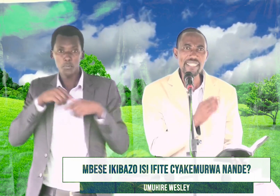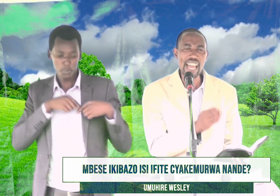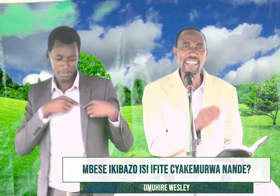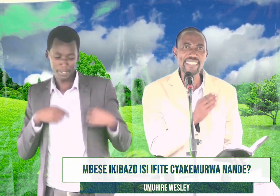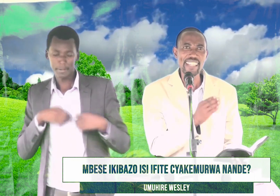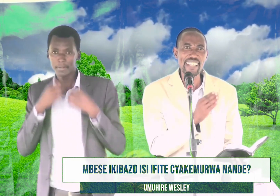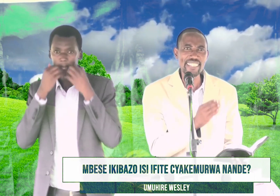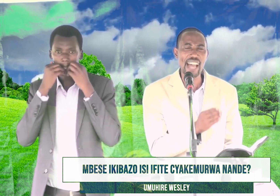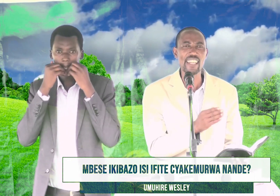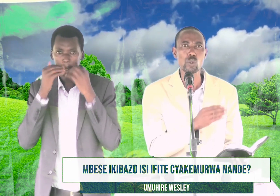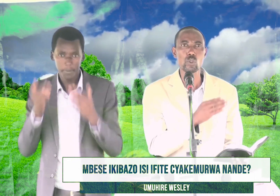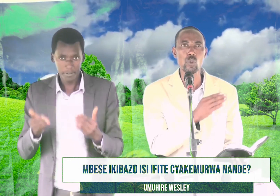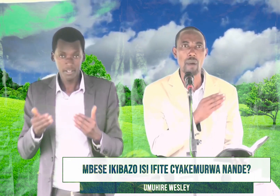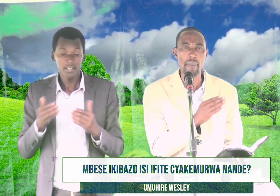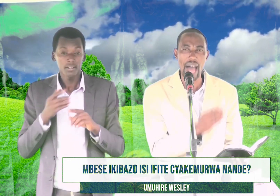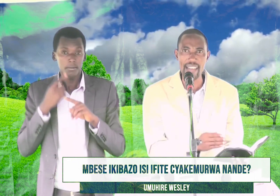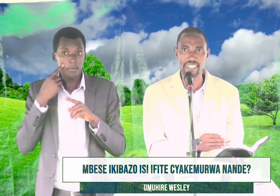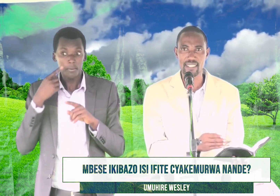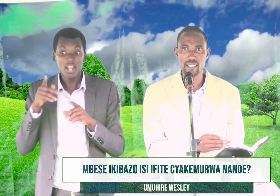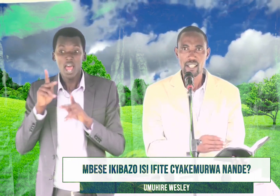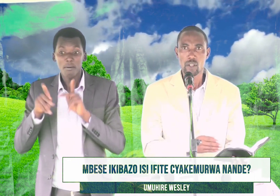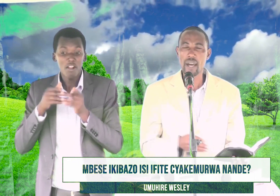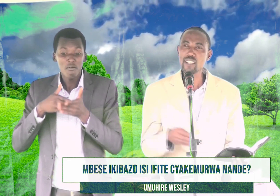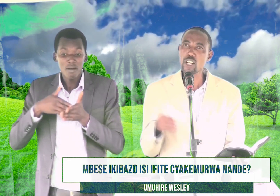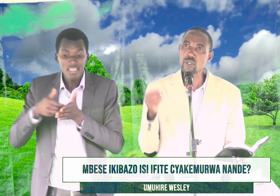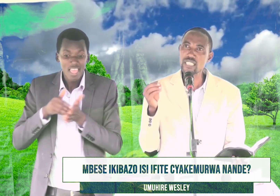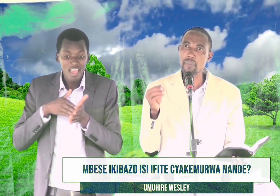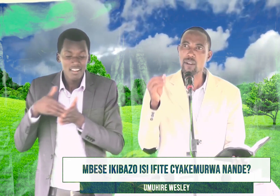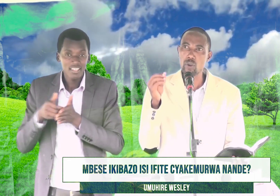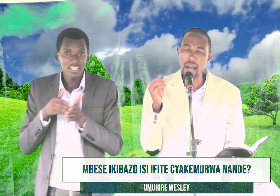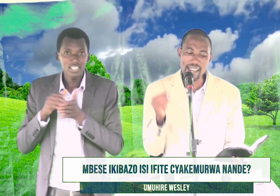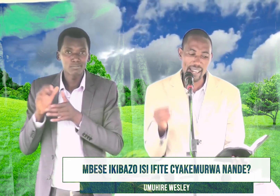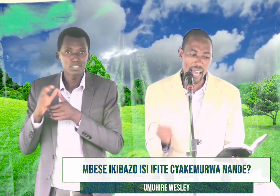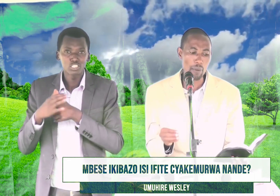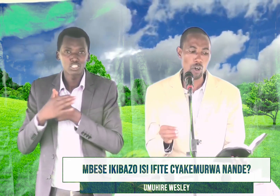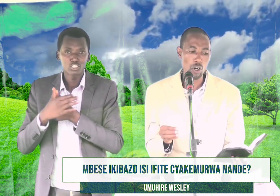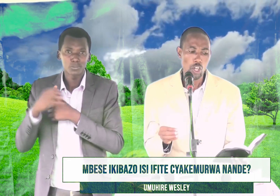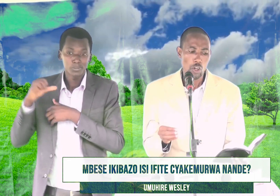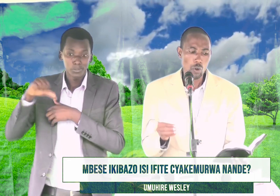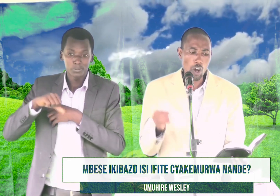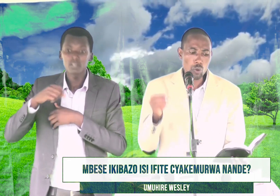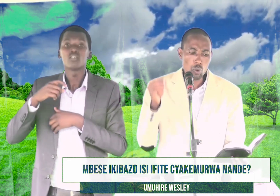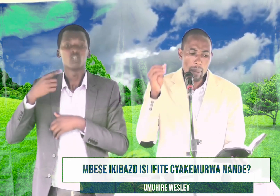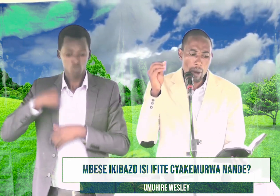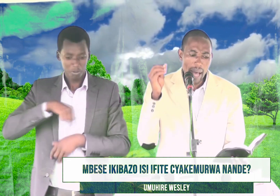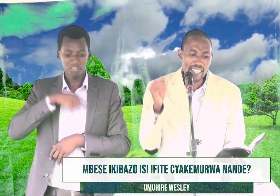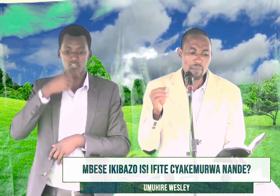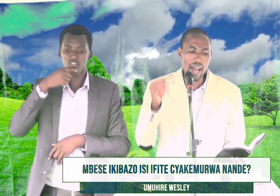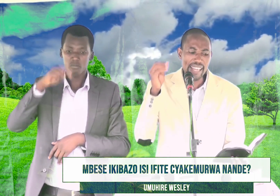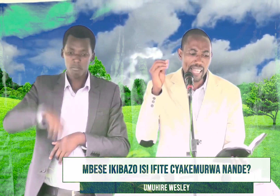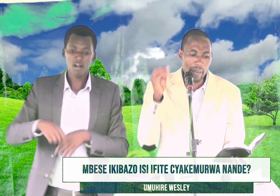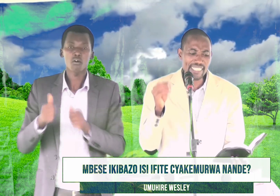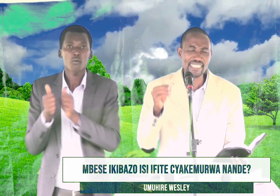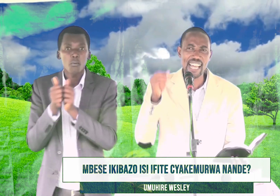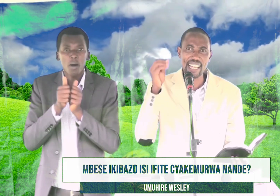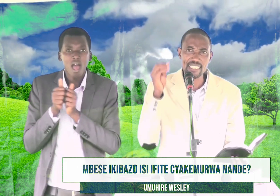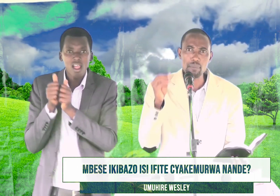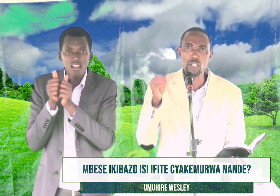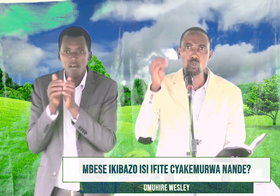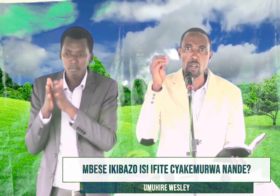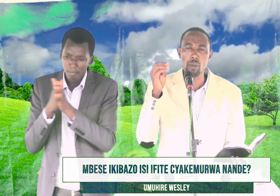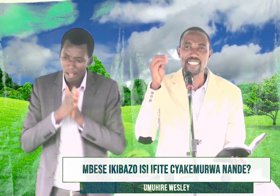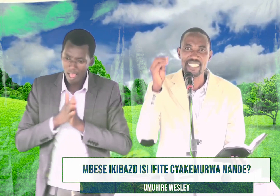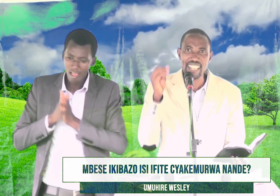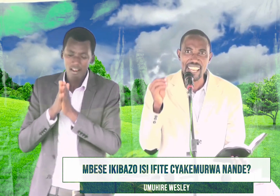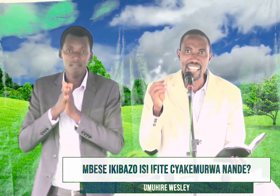abantu b'abanyantege nke cyane gusumba abandi ngo ariko dusabwa kubana nabo ngo kuko abo bantu Imana yabashyize hagati